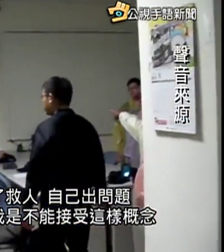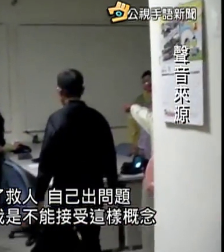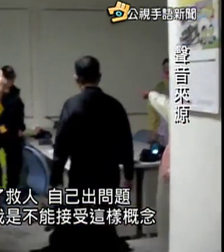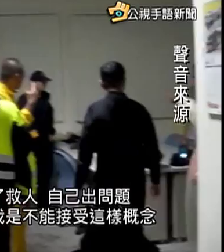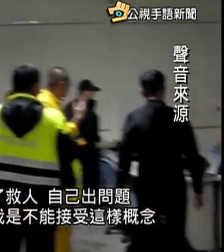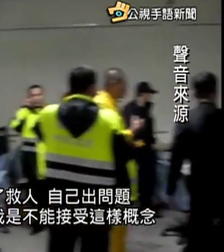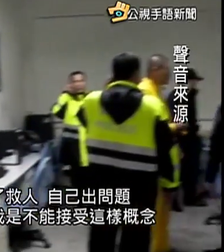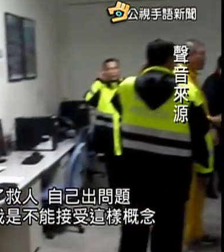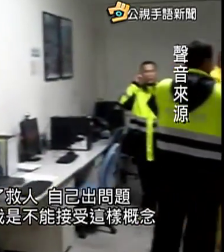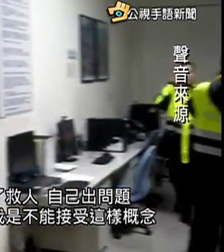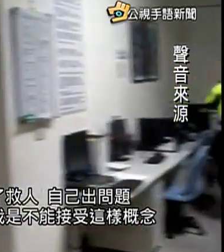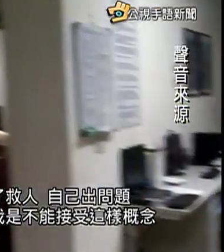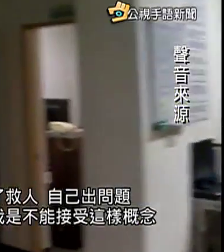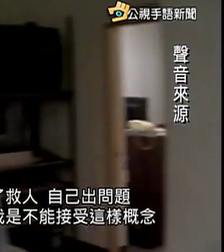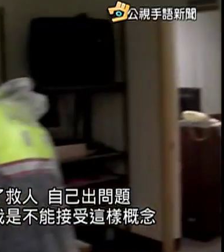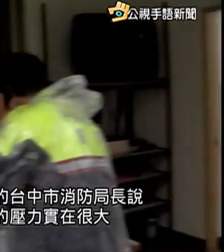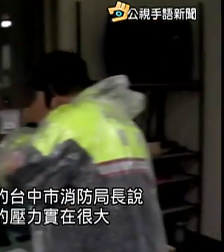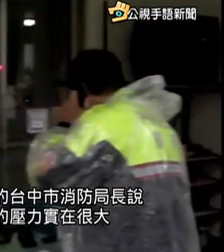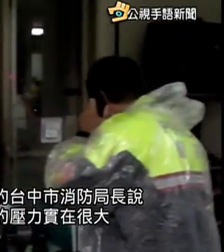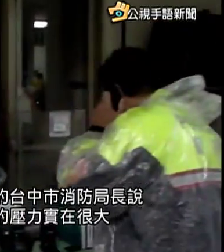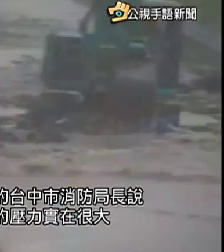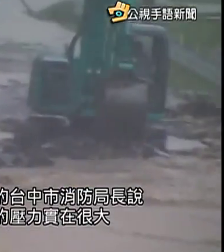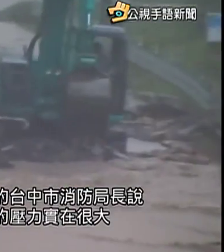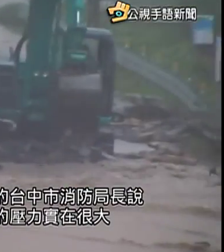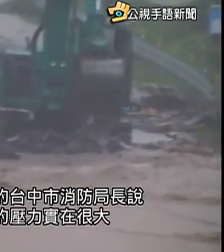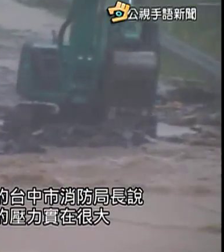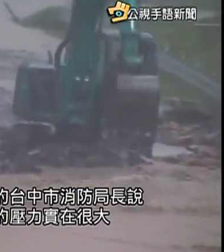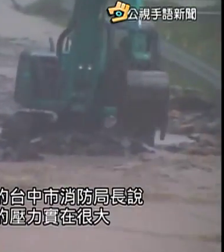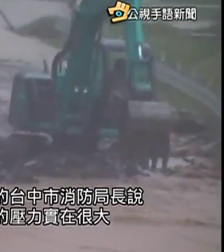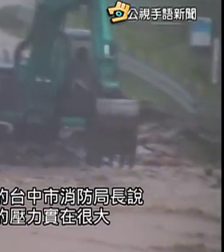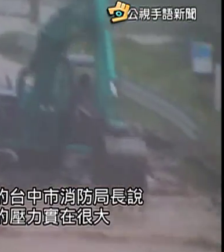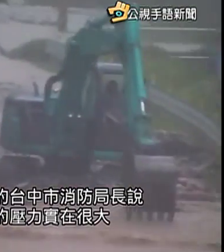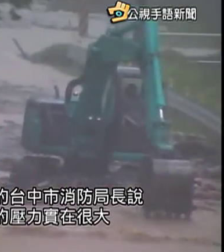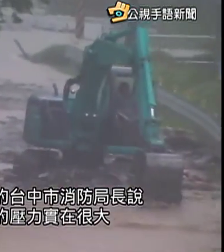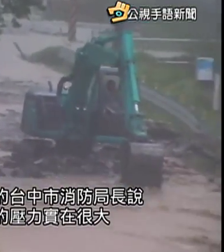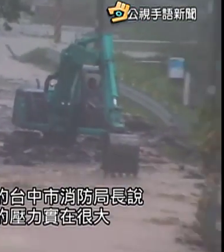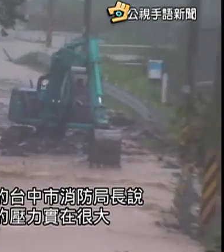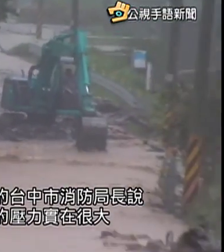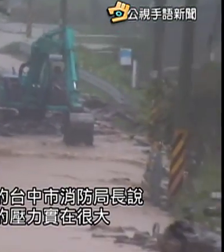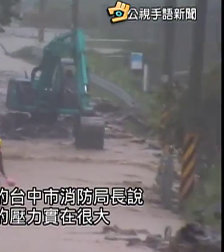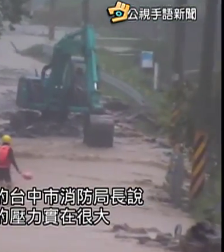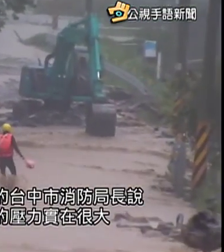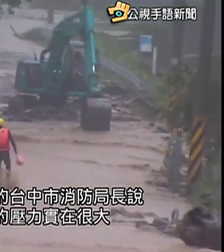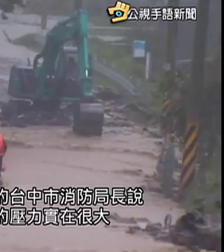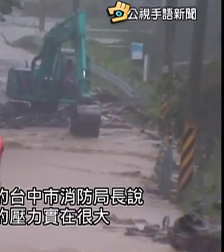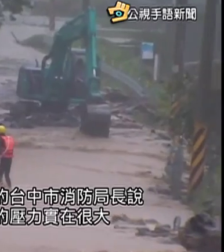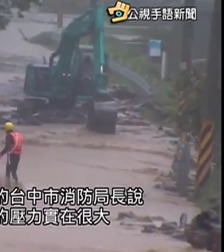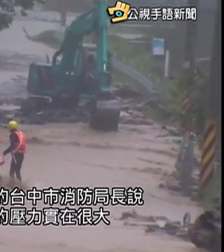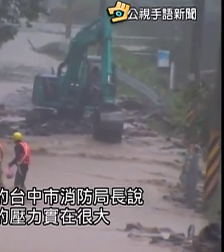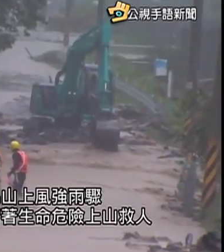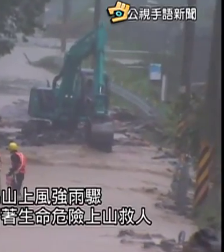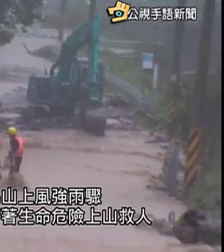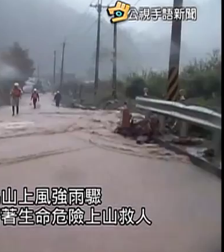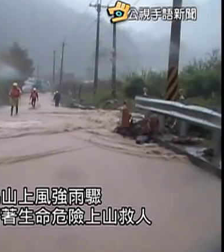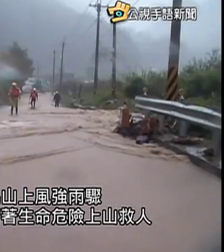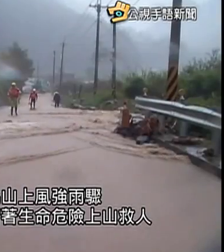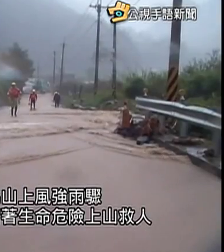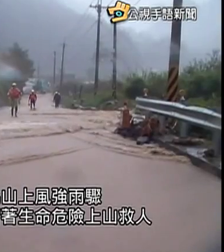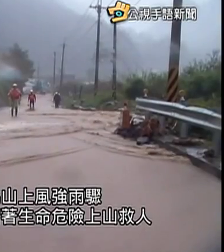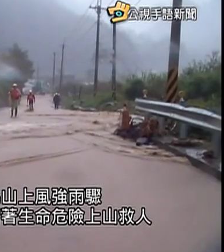有这种概念。 负责调度的台中市消防局长说，心里的压力实在很大，因为山上风强雨骤，救